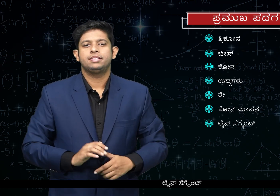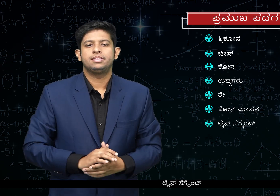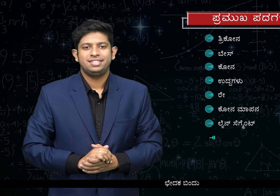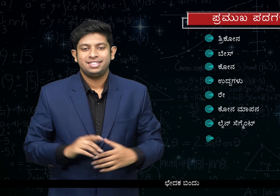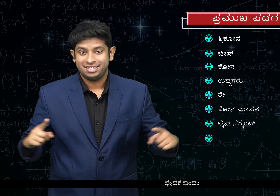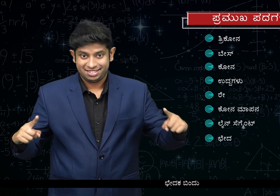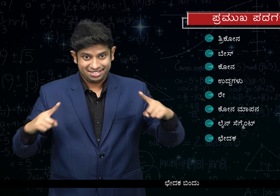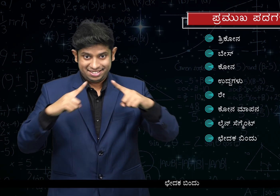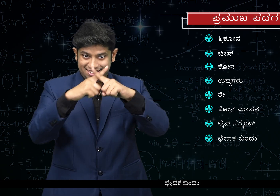ಛೇದಕ ಬಿಂದು,